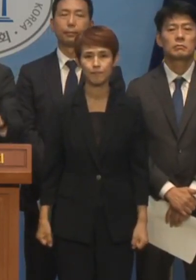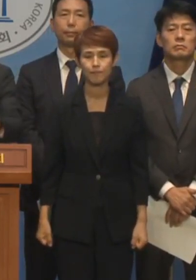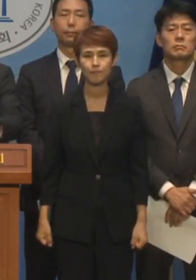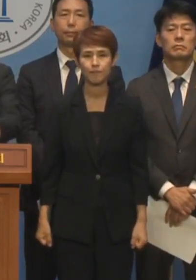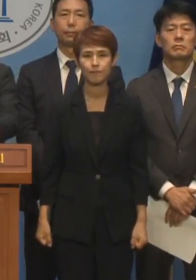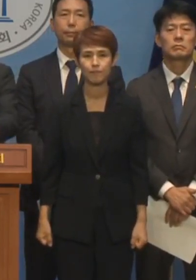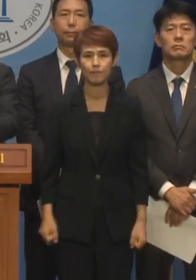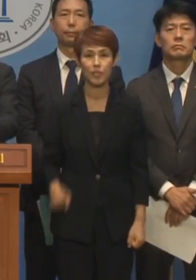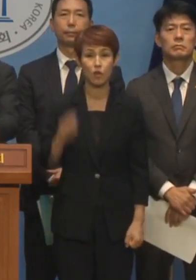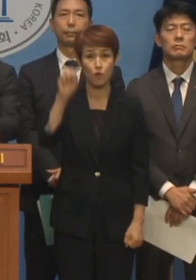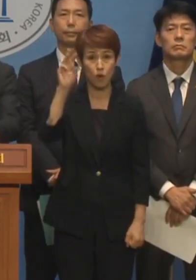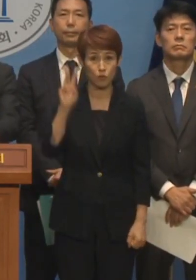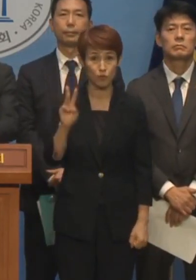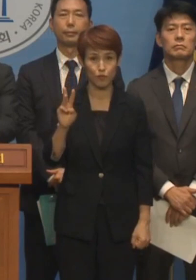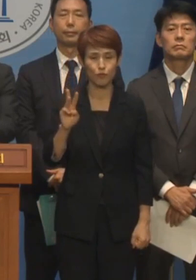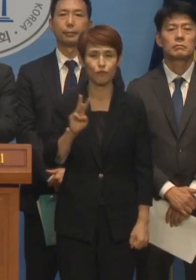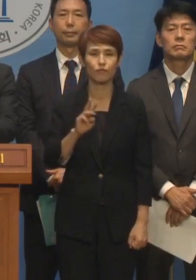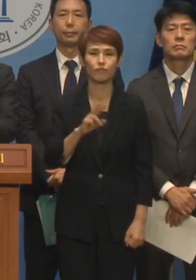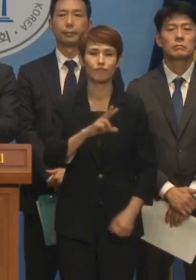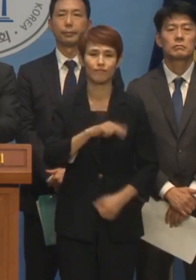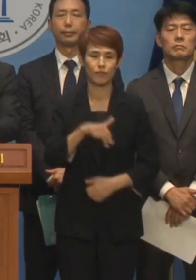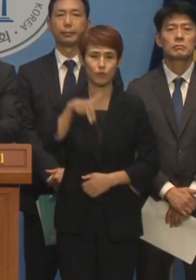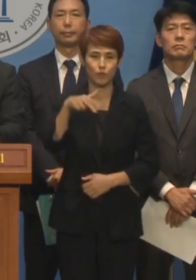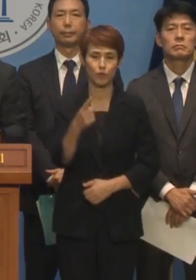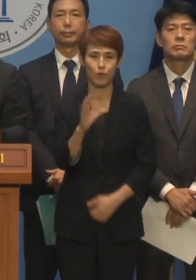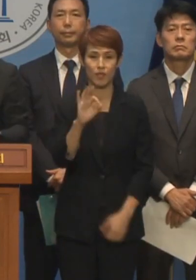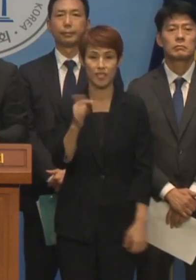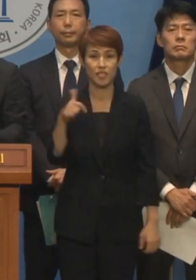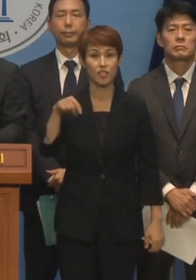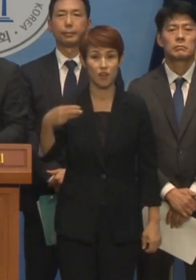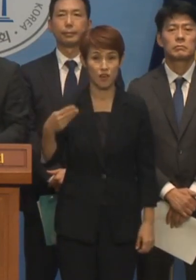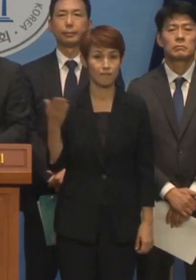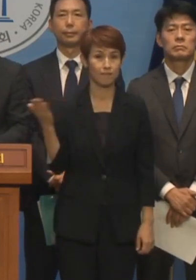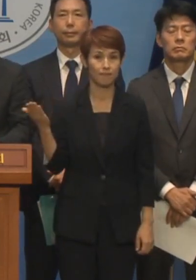네, 광주 서구갑의 조인철입니다.